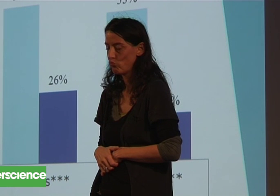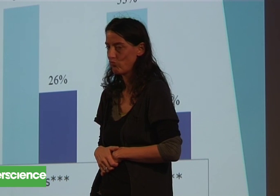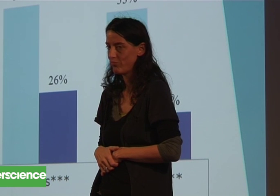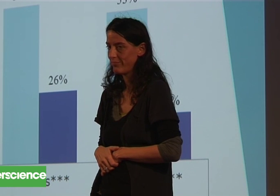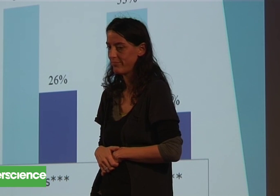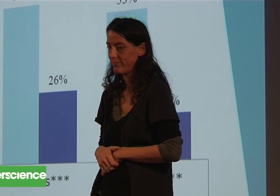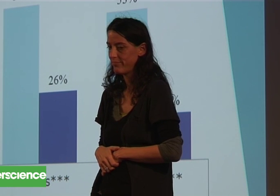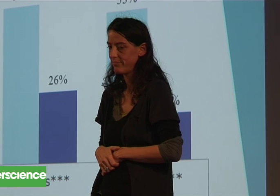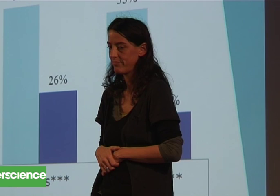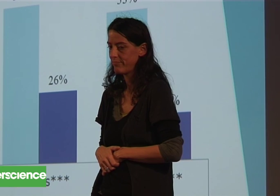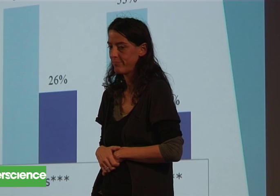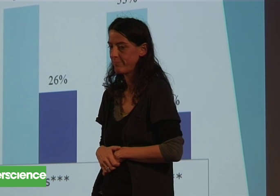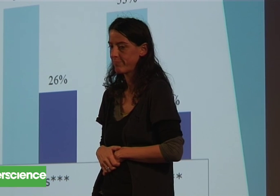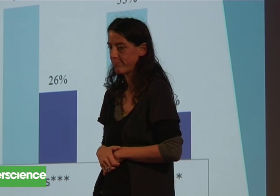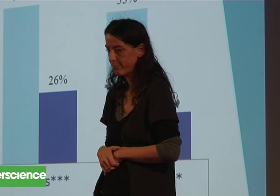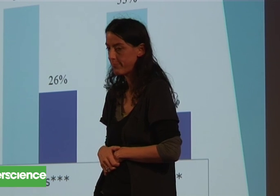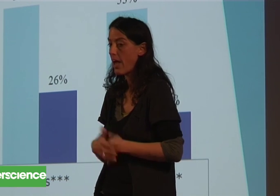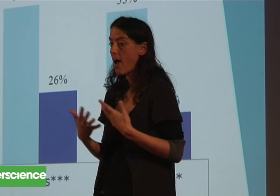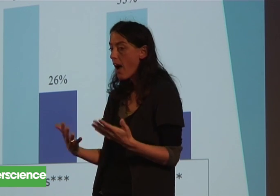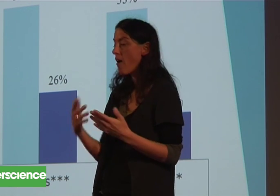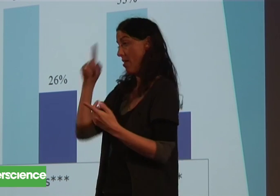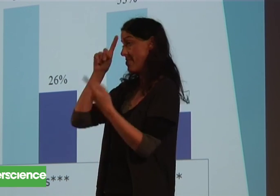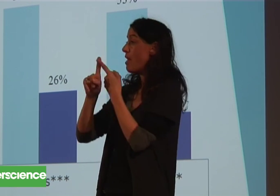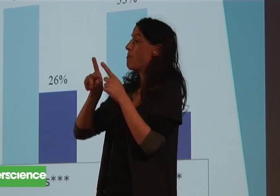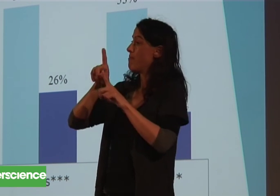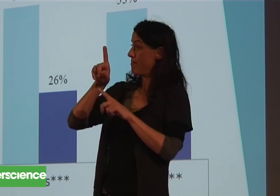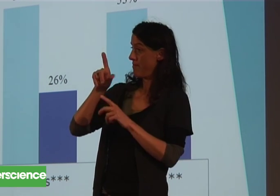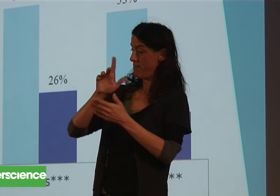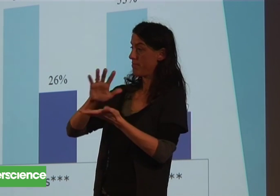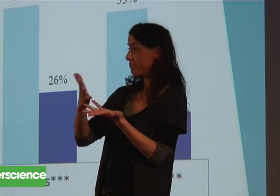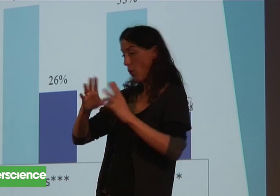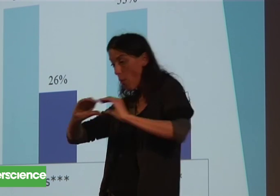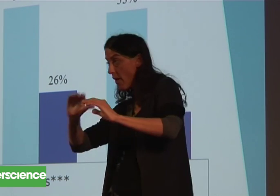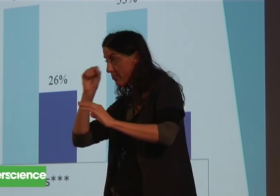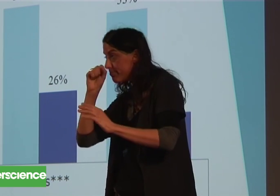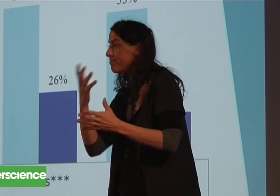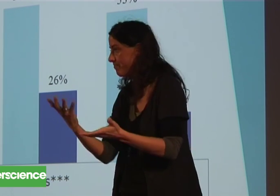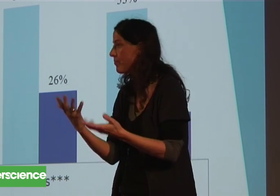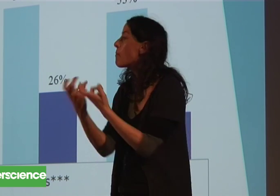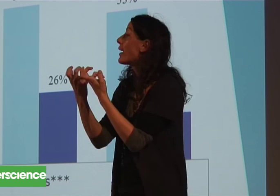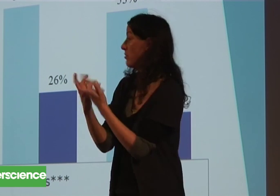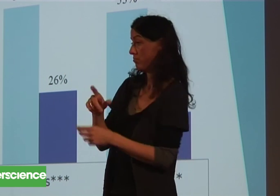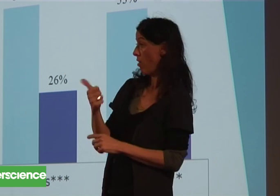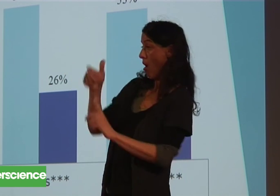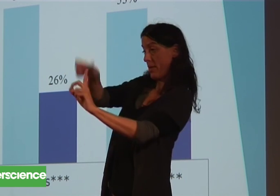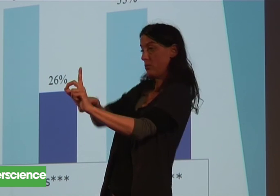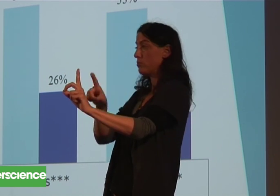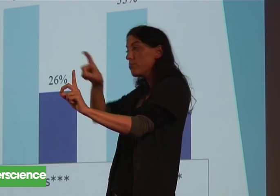Alors, parmi les questions sur les pratiques sexuelles, on va demander si les personnes ont eu plusieurs partenaires au cours des 12 derniers mois et on